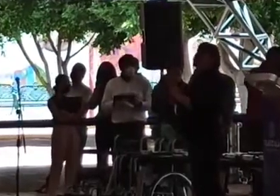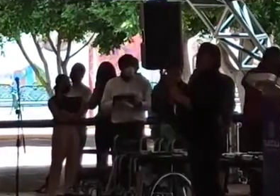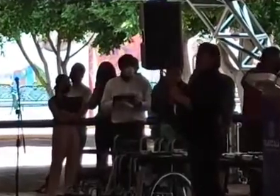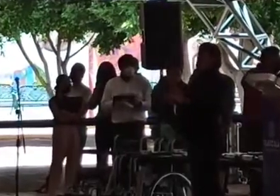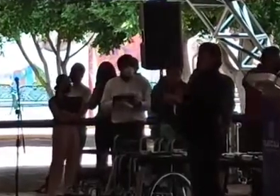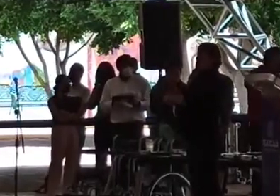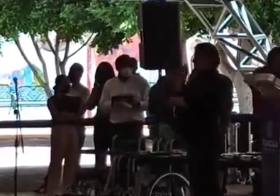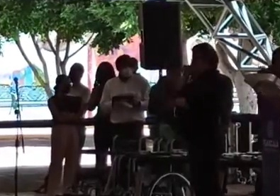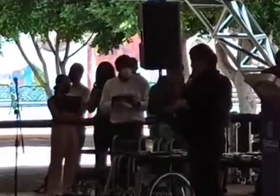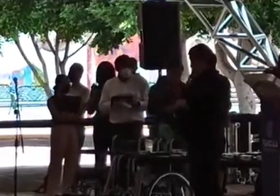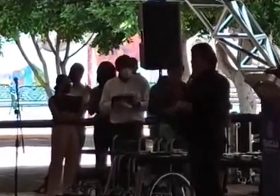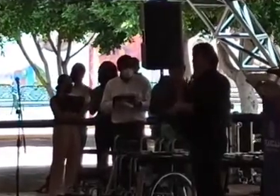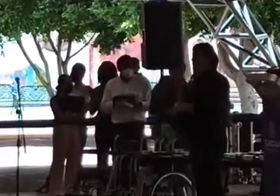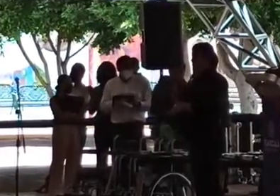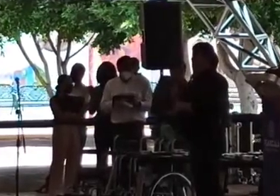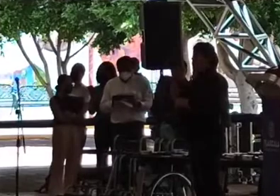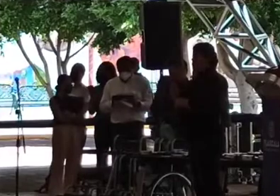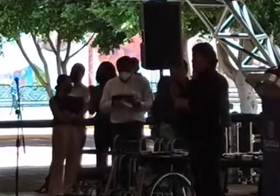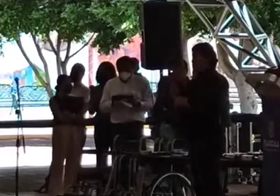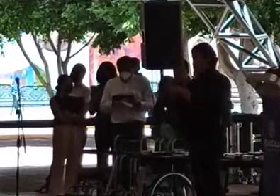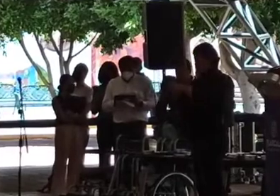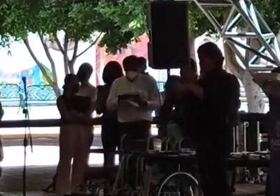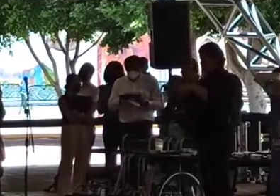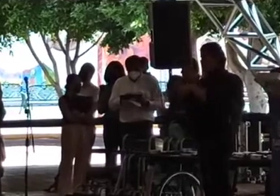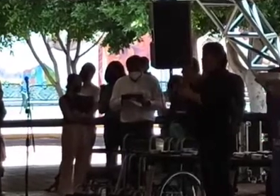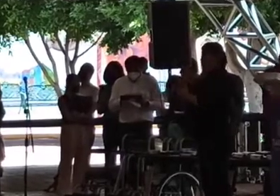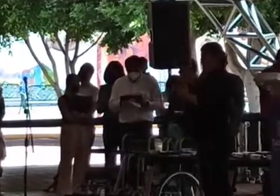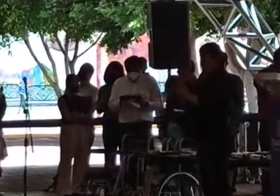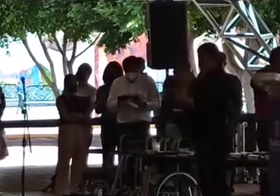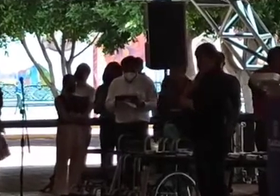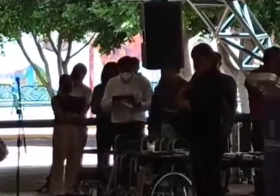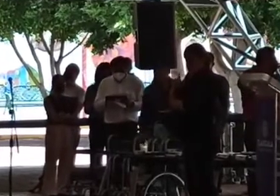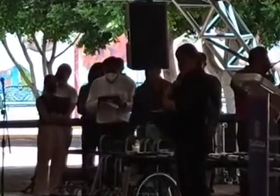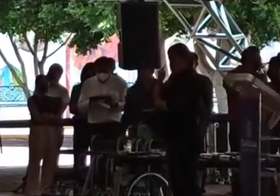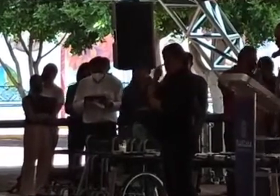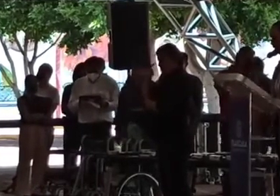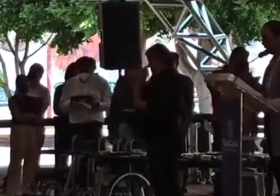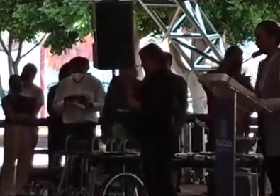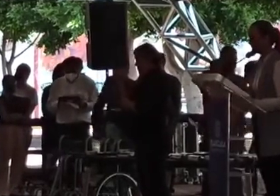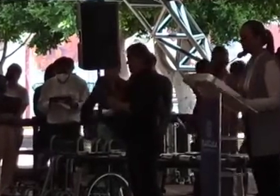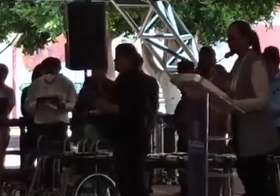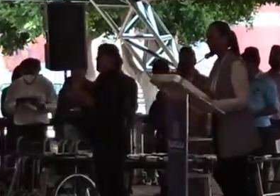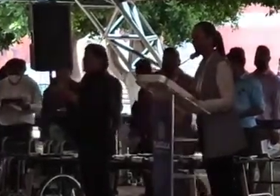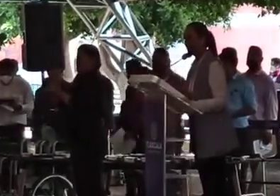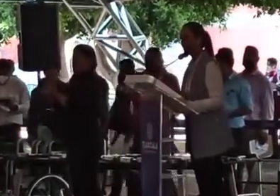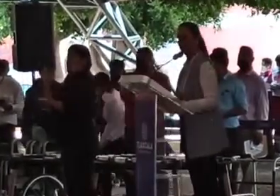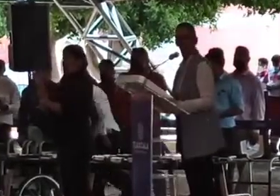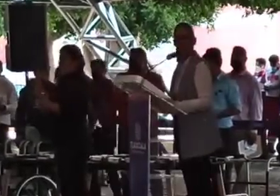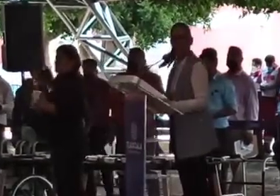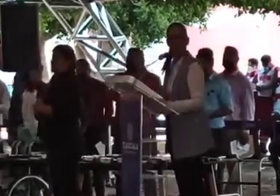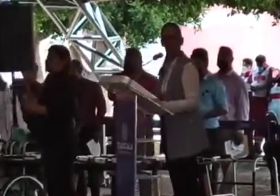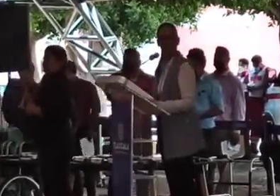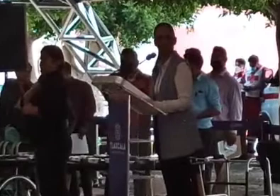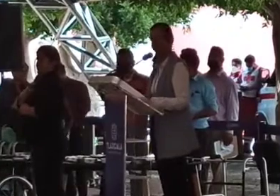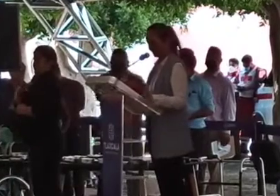beneficiados con estos 400 vales del programa de salud visual. Muchísimas gracias. Hasta luego.